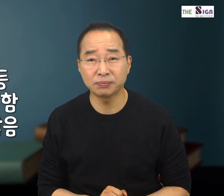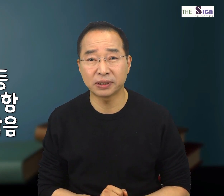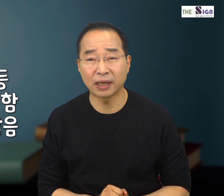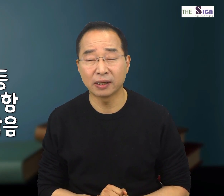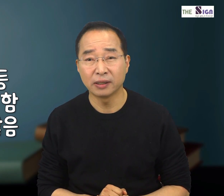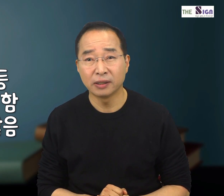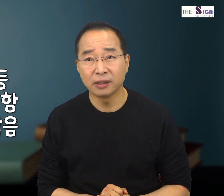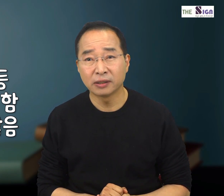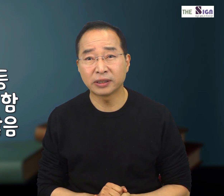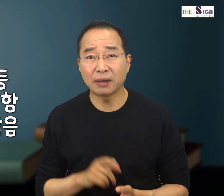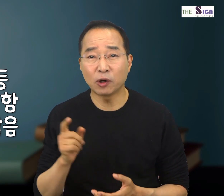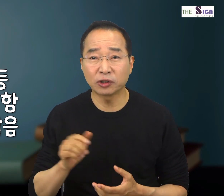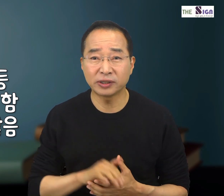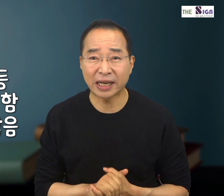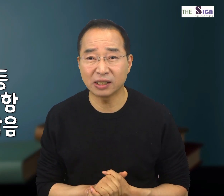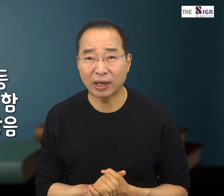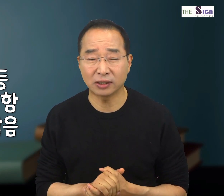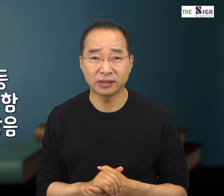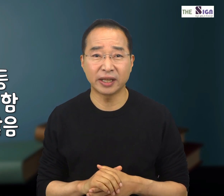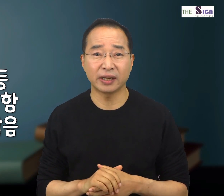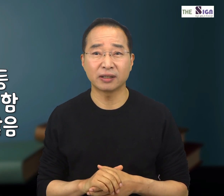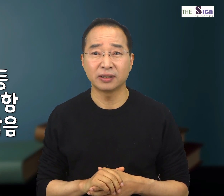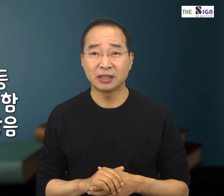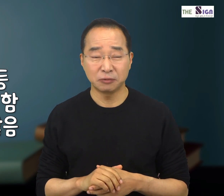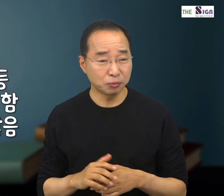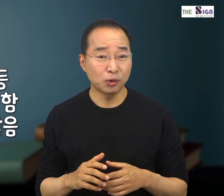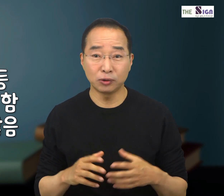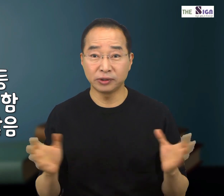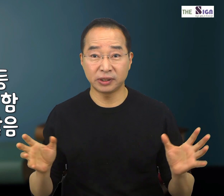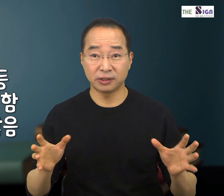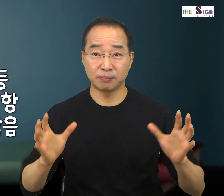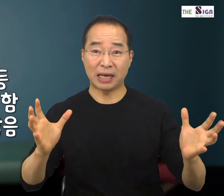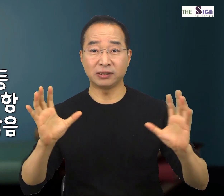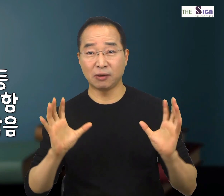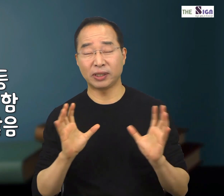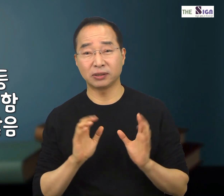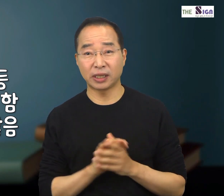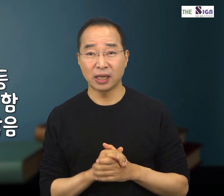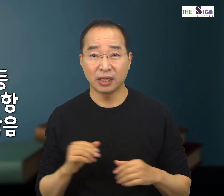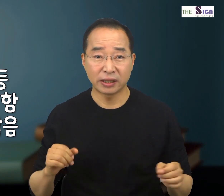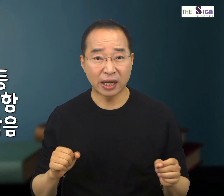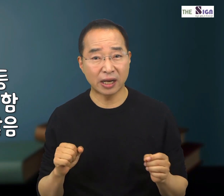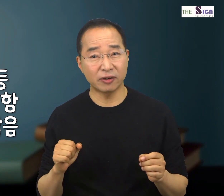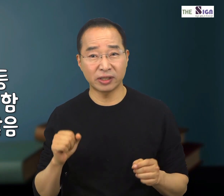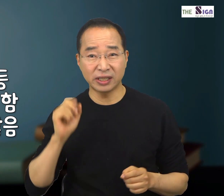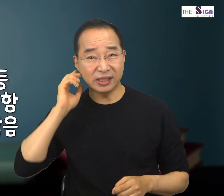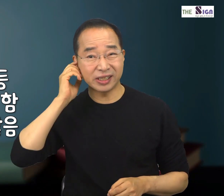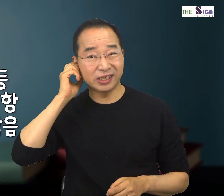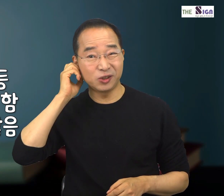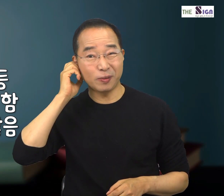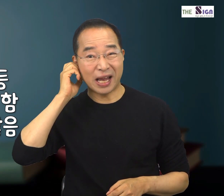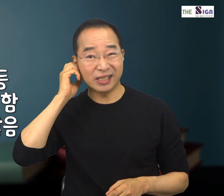씁니다. 그 다음에 어떤 자리에 왔는데, 뭐 물론 이제 많은 사람 왔는데 내가 여기 낄 자리는 좀 아니야,